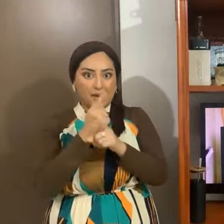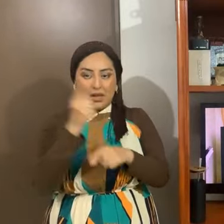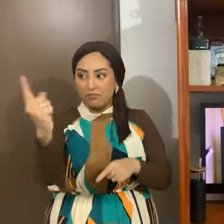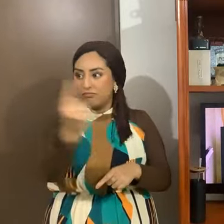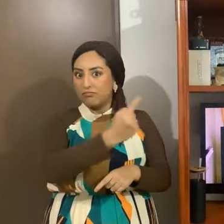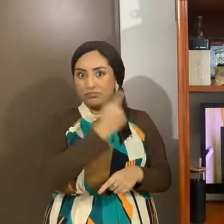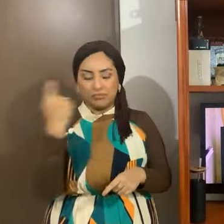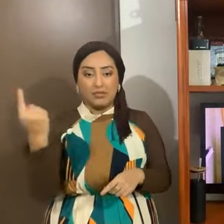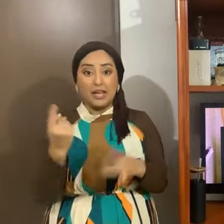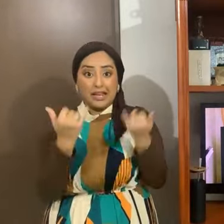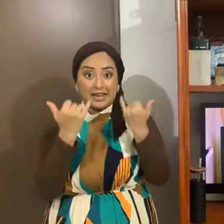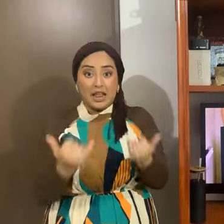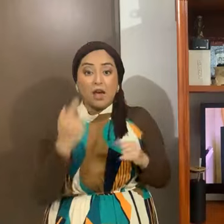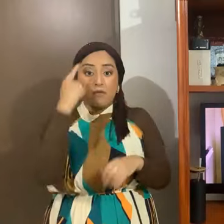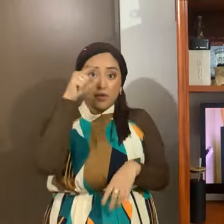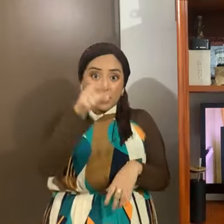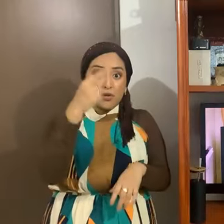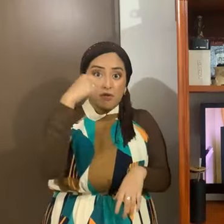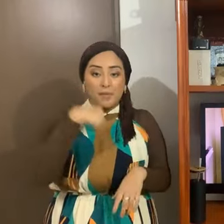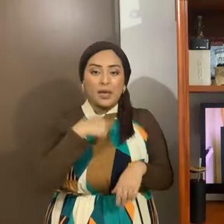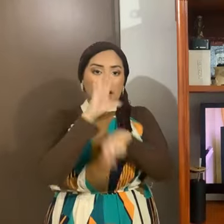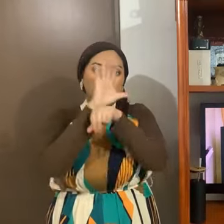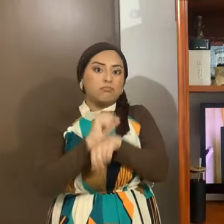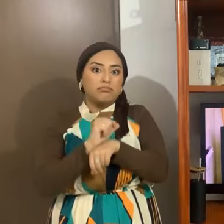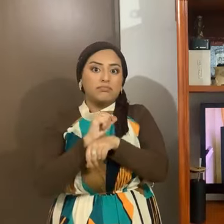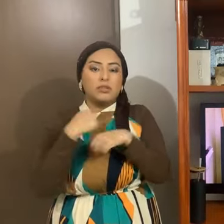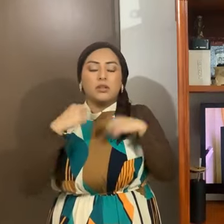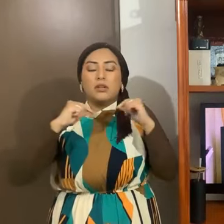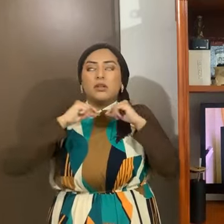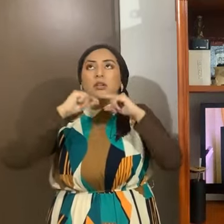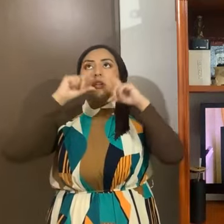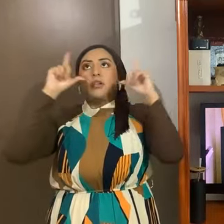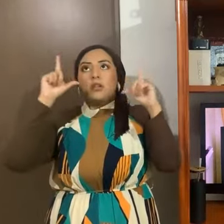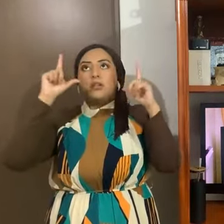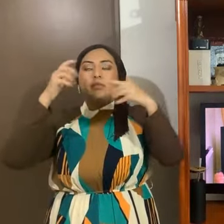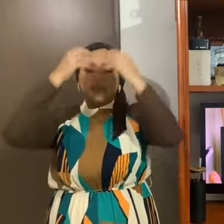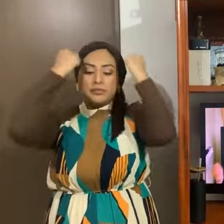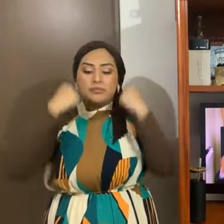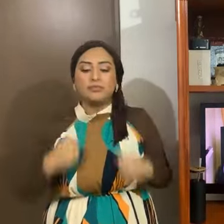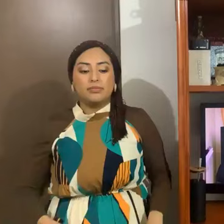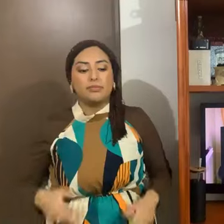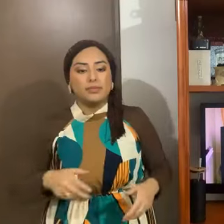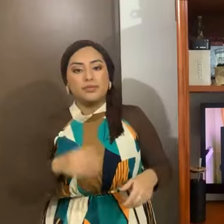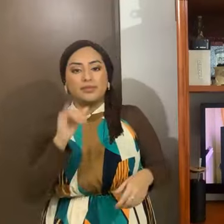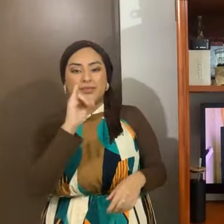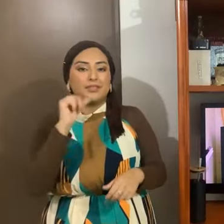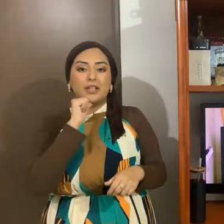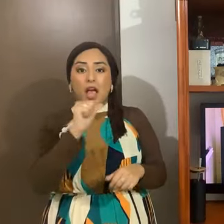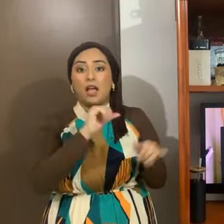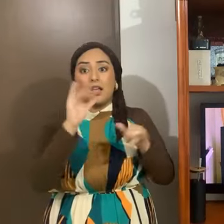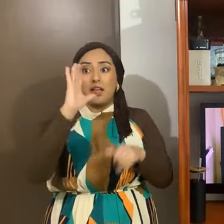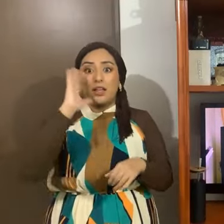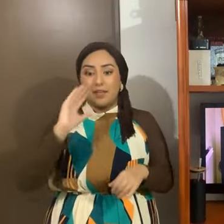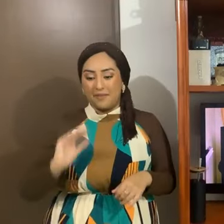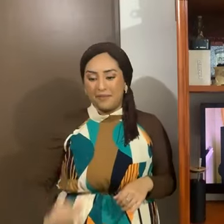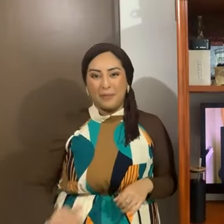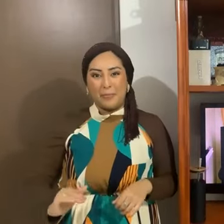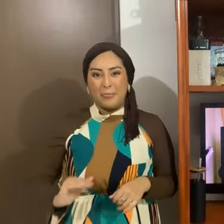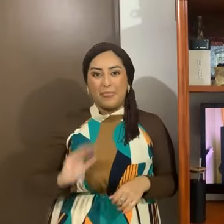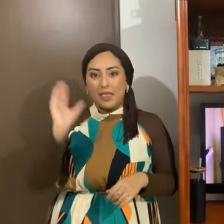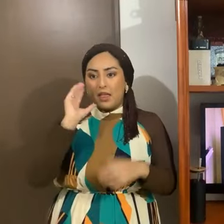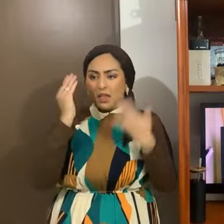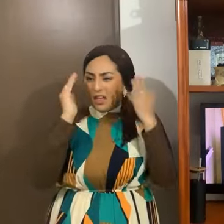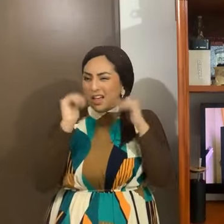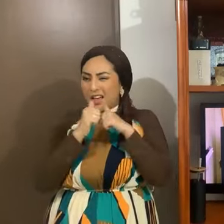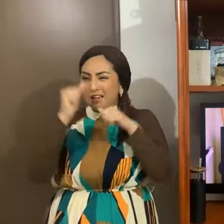mañana. Hoy para ti y para mí es una costumbre, es un hábito. Ya no tenemos que pensar como cuando éramos niños y nos veíamos frente al espejo